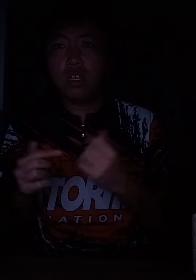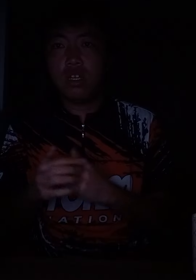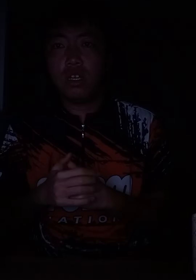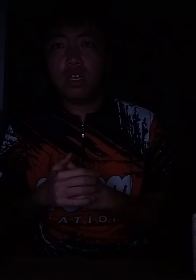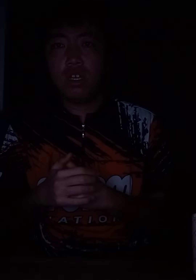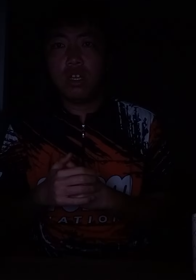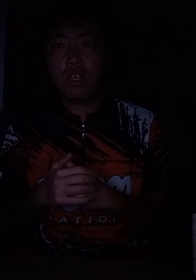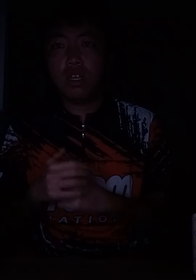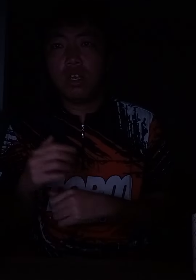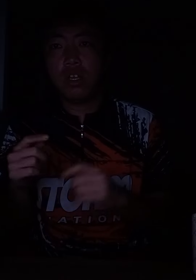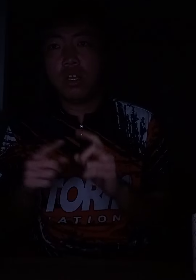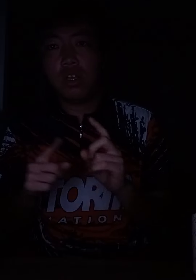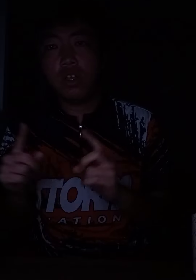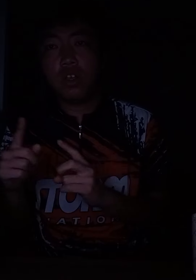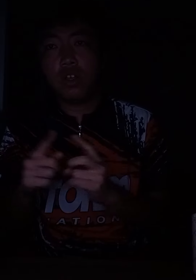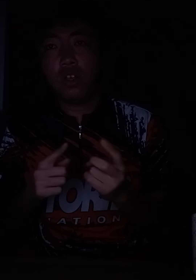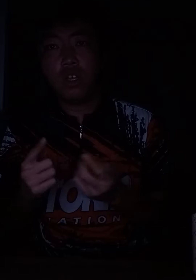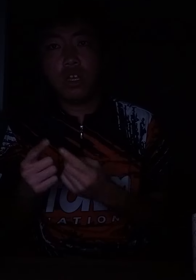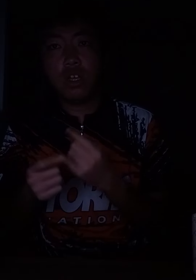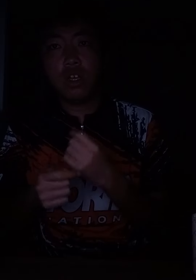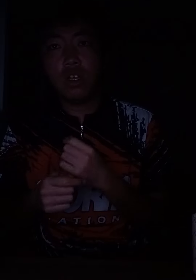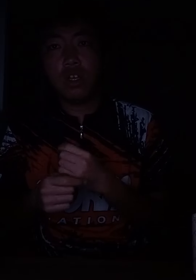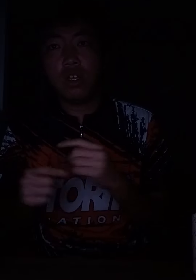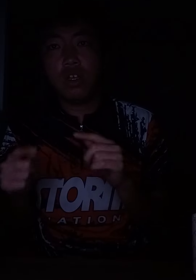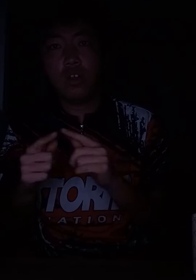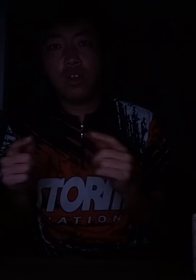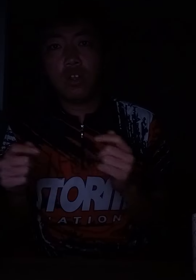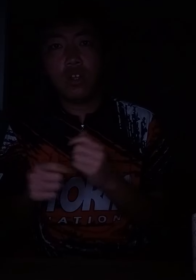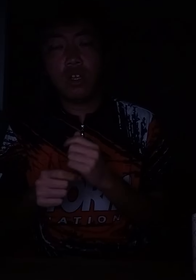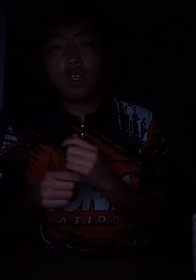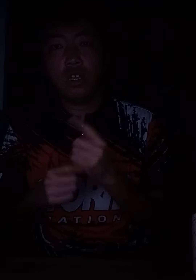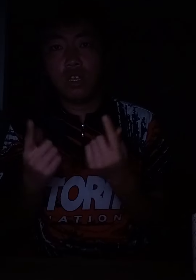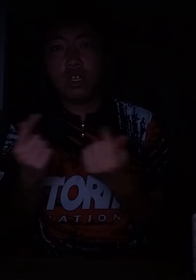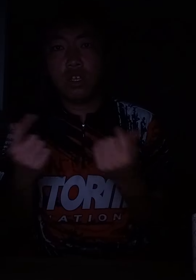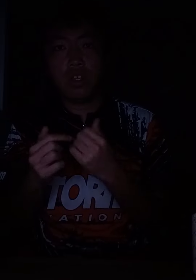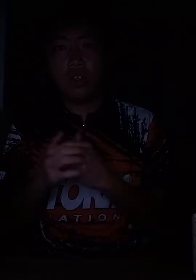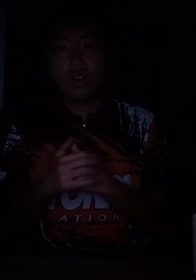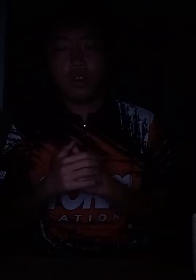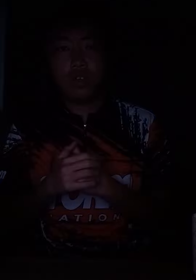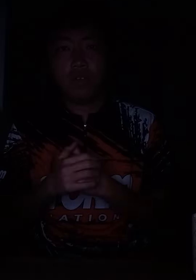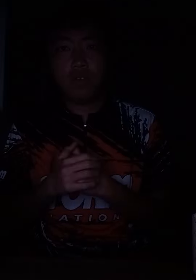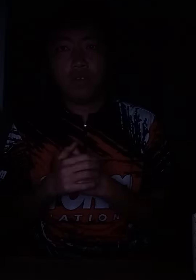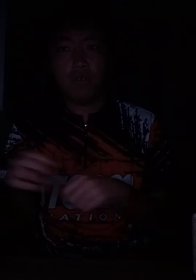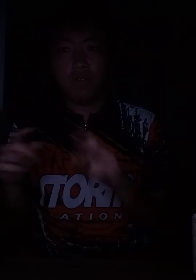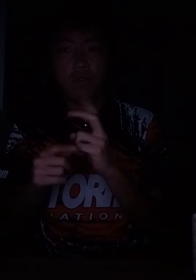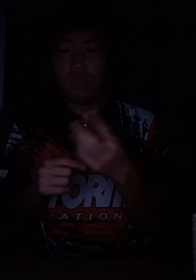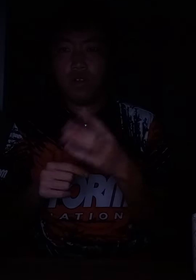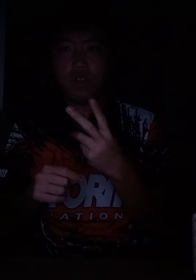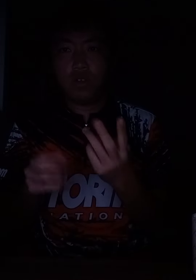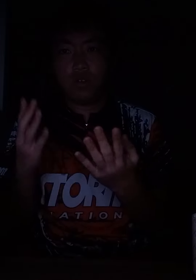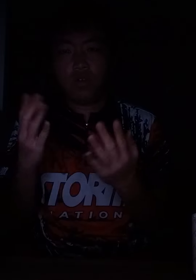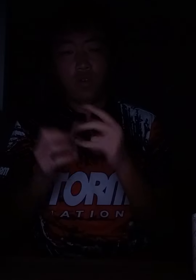경찰은 운전자 등을 상대로 정확한 사고 원인을 조사하고 있습니다. 어제 오후 9시쯤 경북